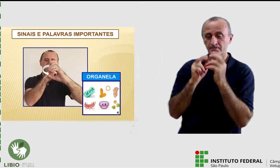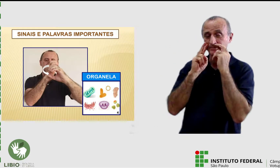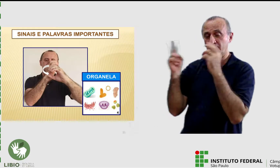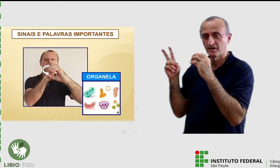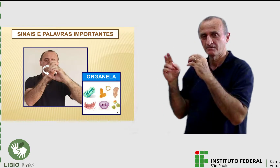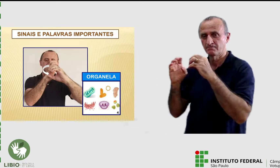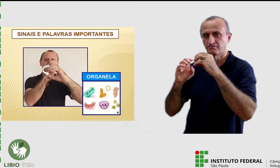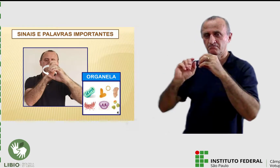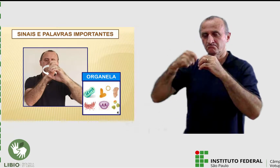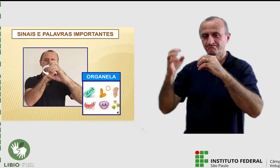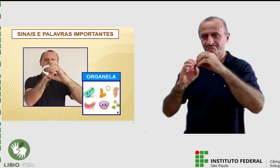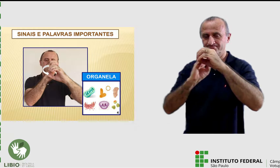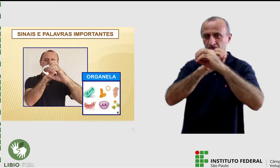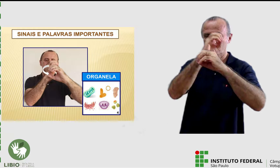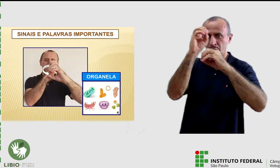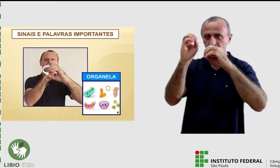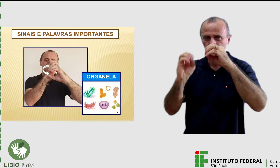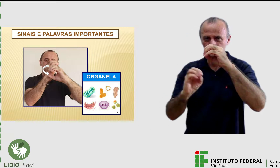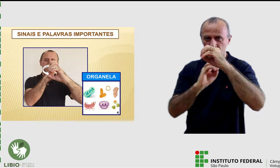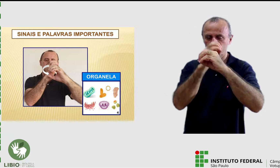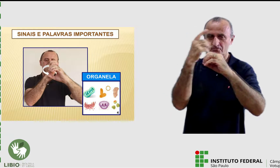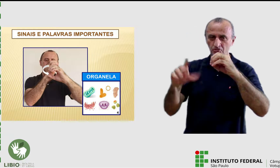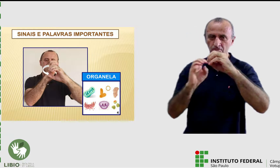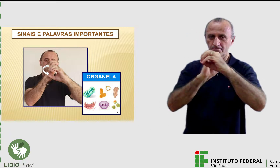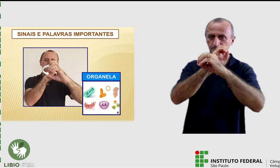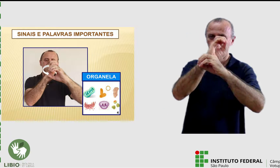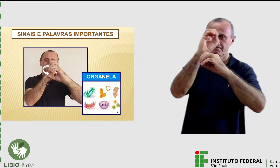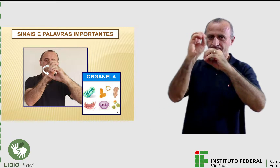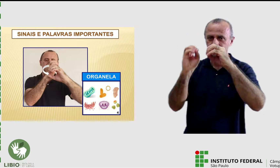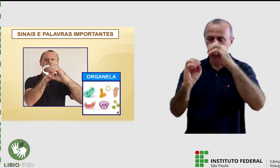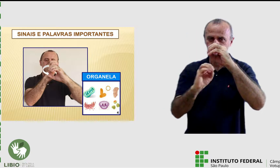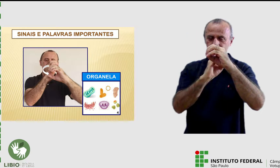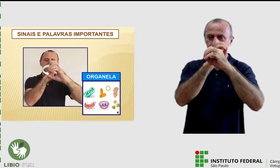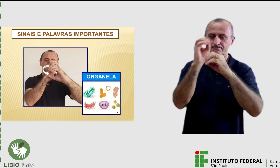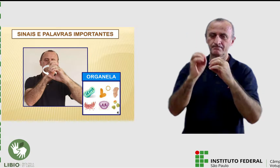Aqui o sinal organela, novamente o sinal de organela.